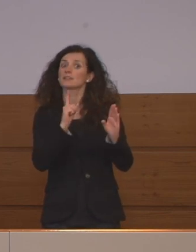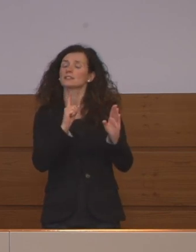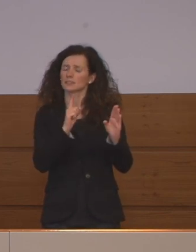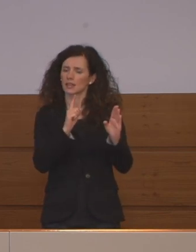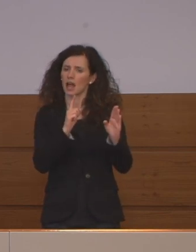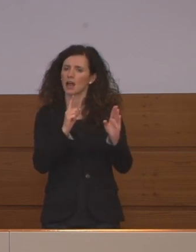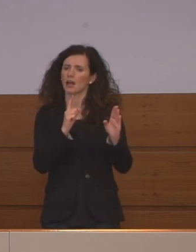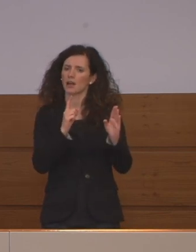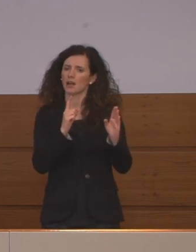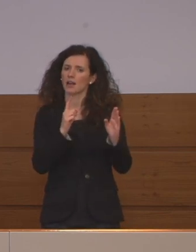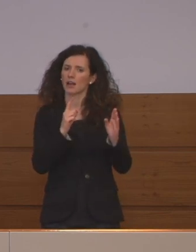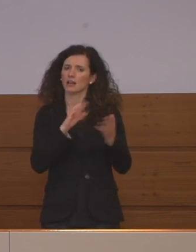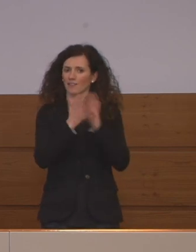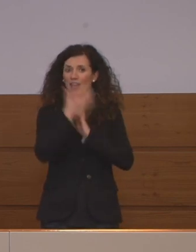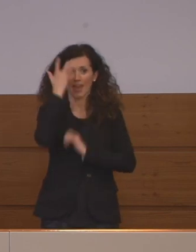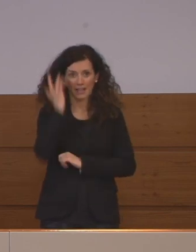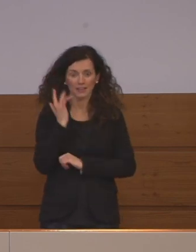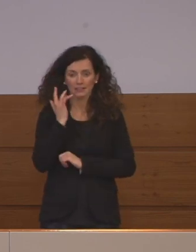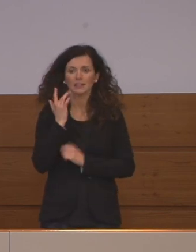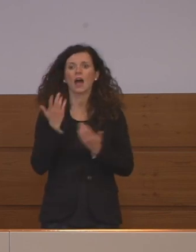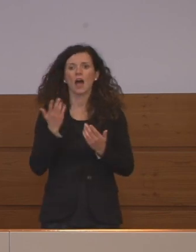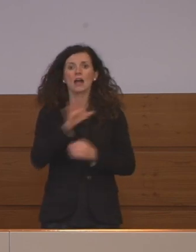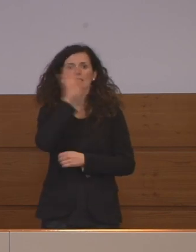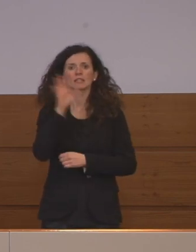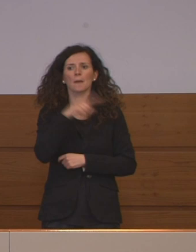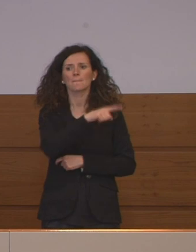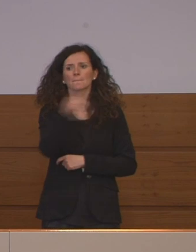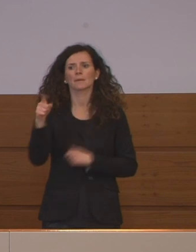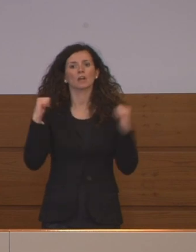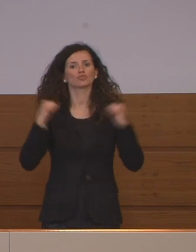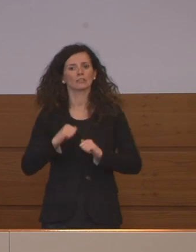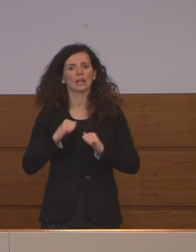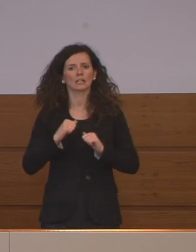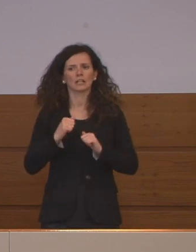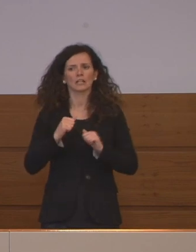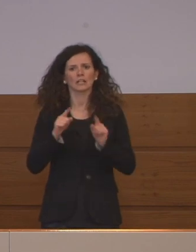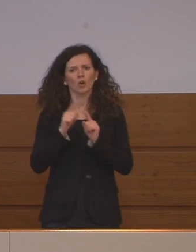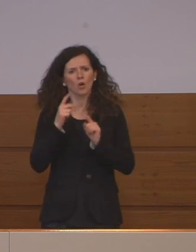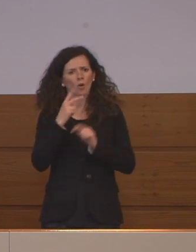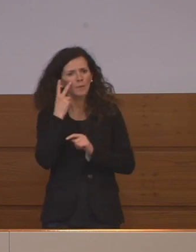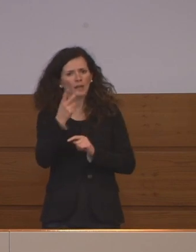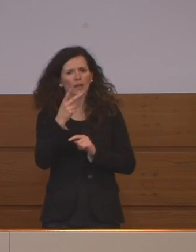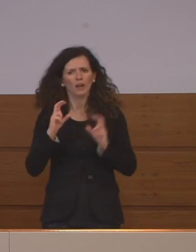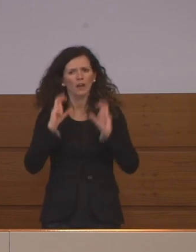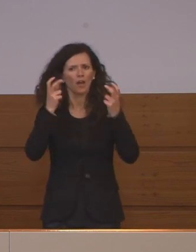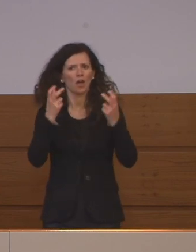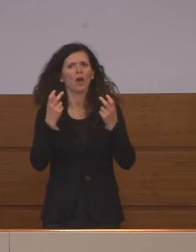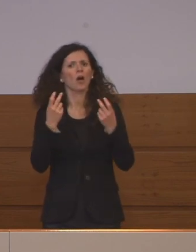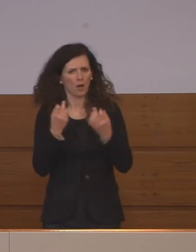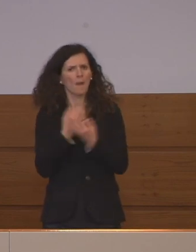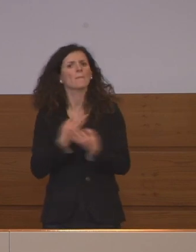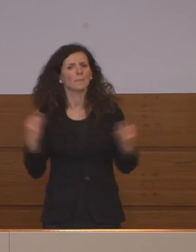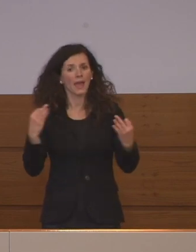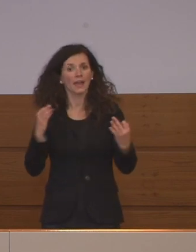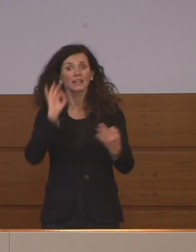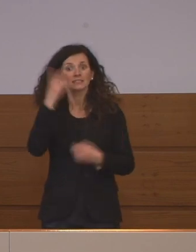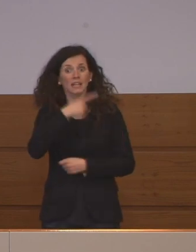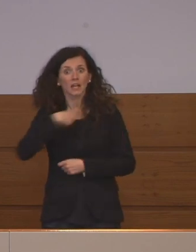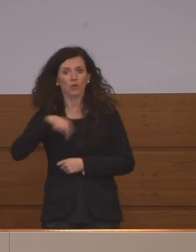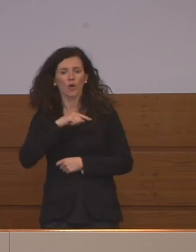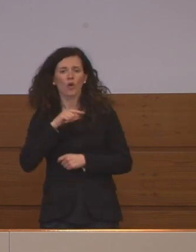sembra essere stata una risposta forte e importante decisa da parte degli italiani se abbassiamo la guardia quel quella curva